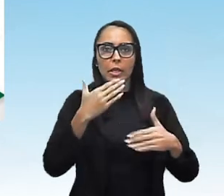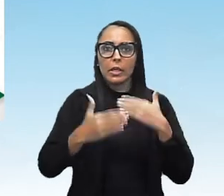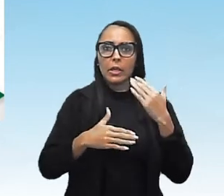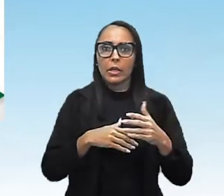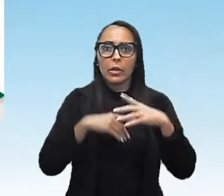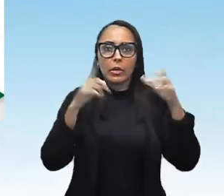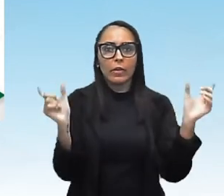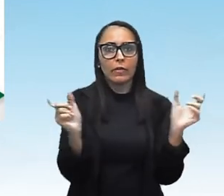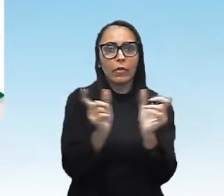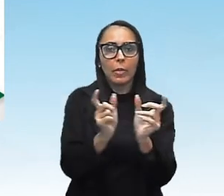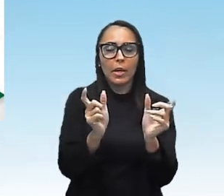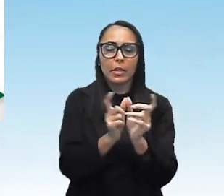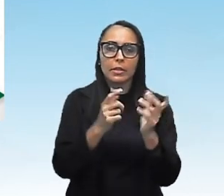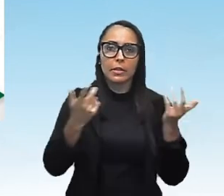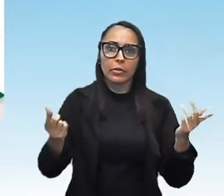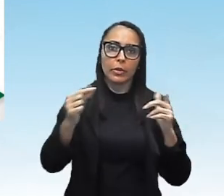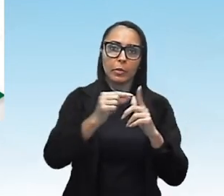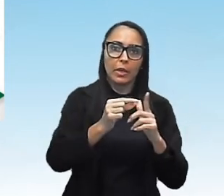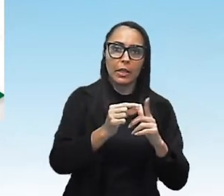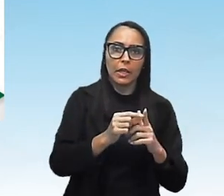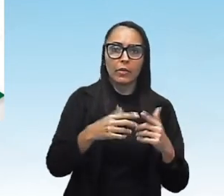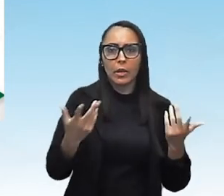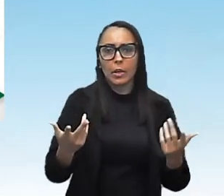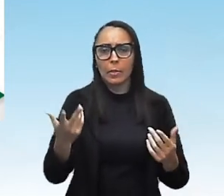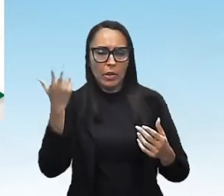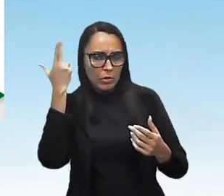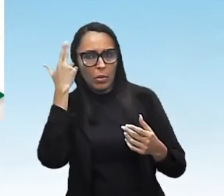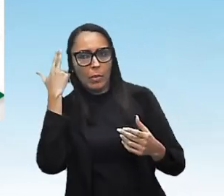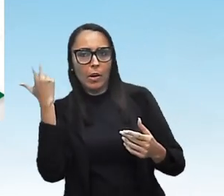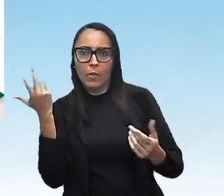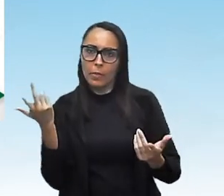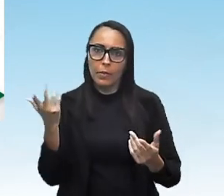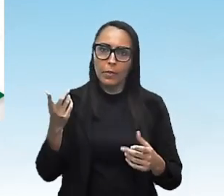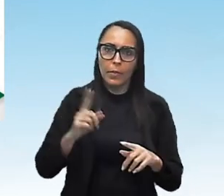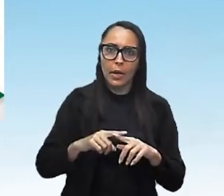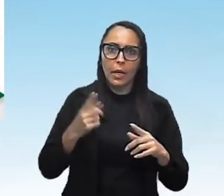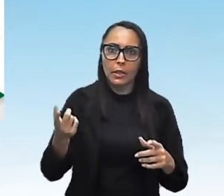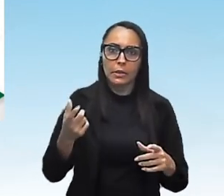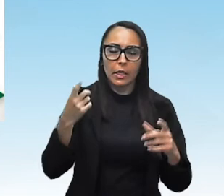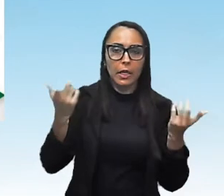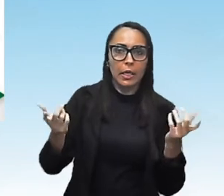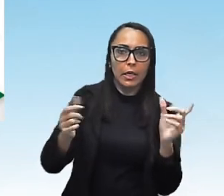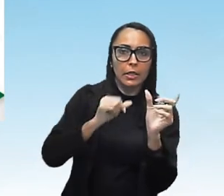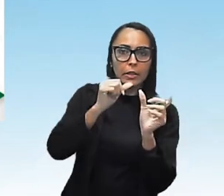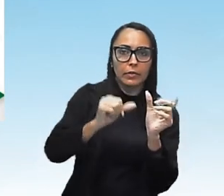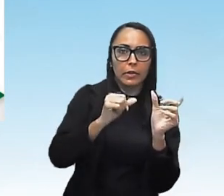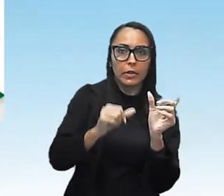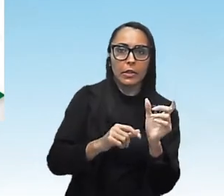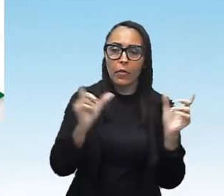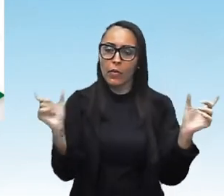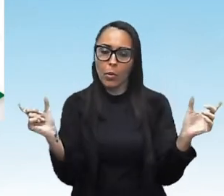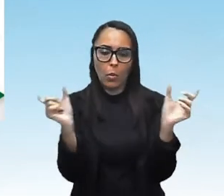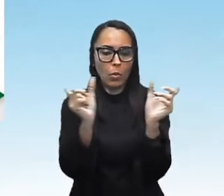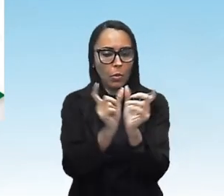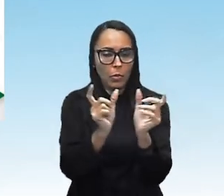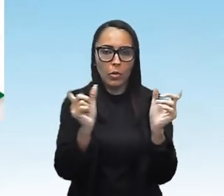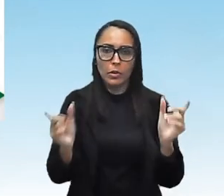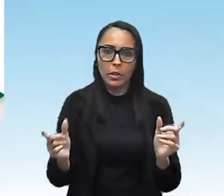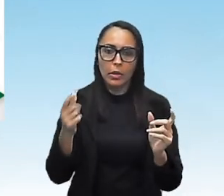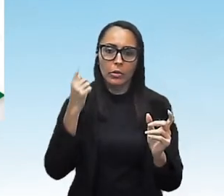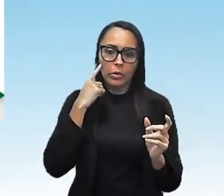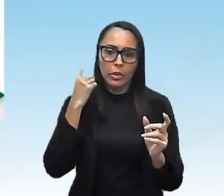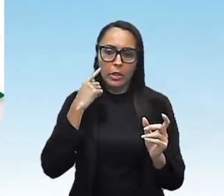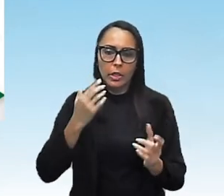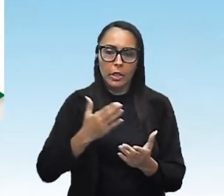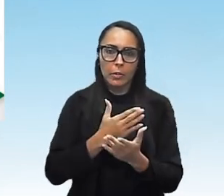palavra. Os processos mais comuns de formação são derivação e composição. Nós temos a abreviação,